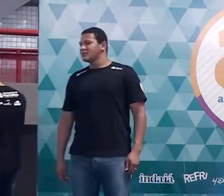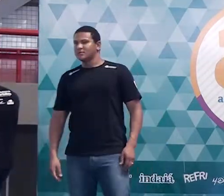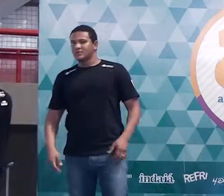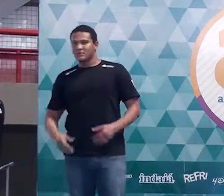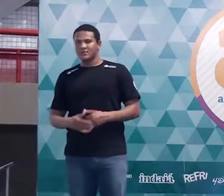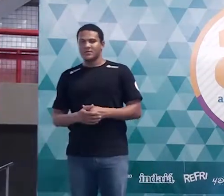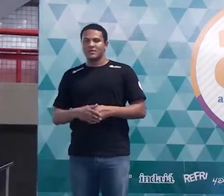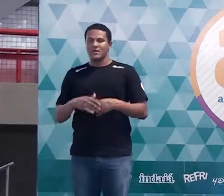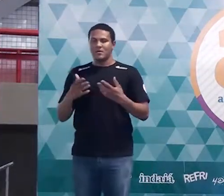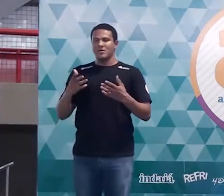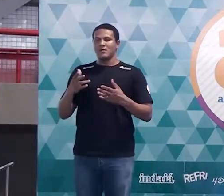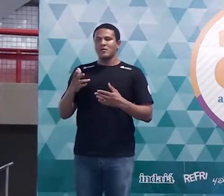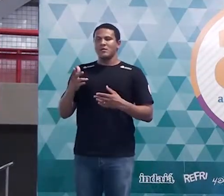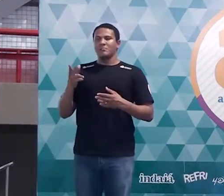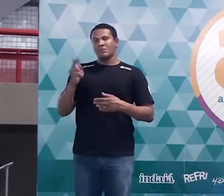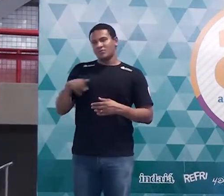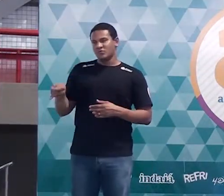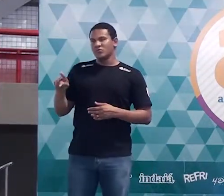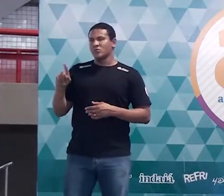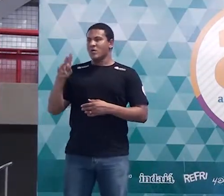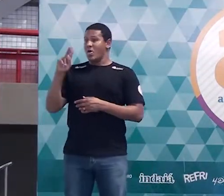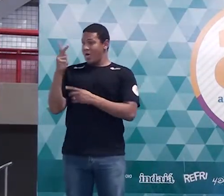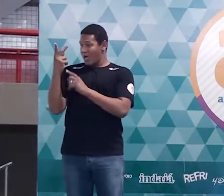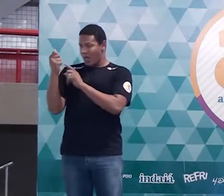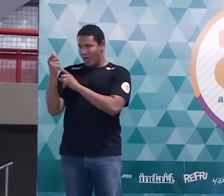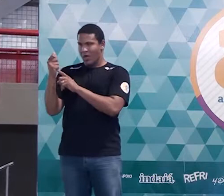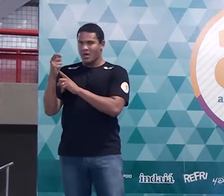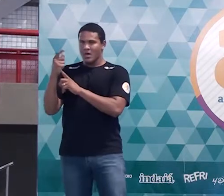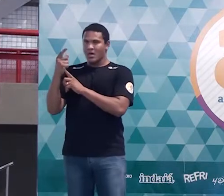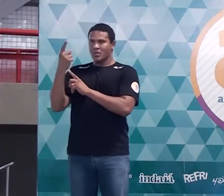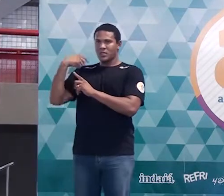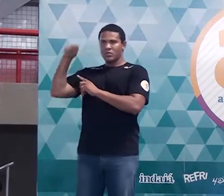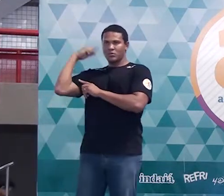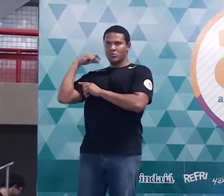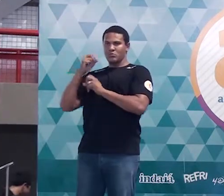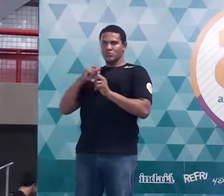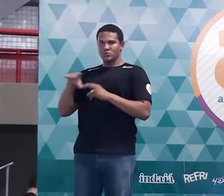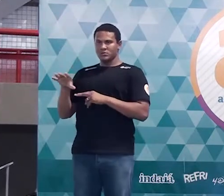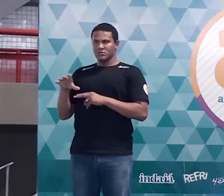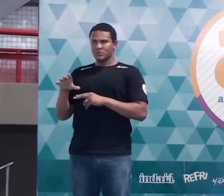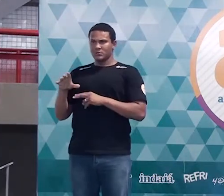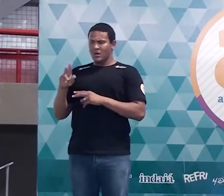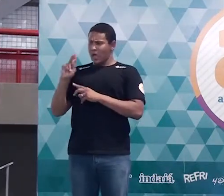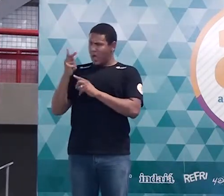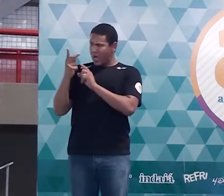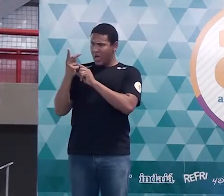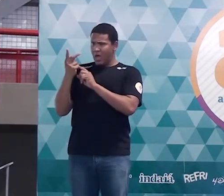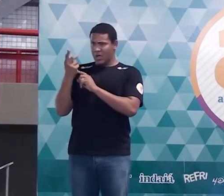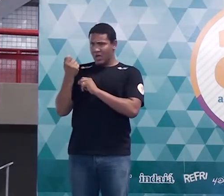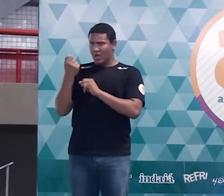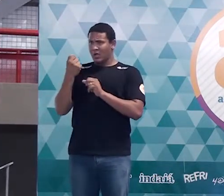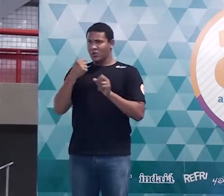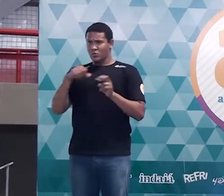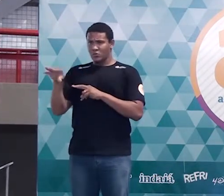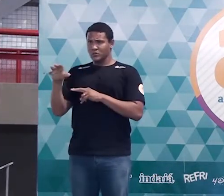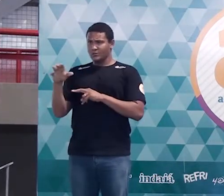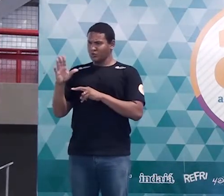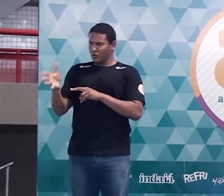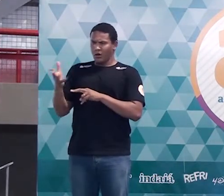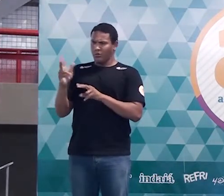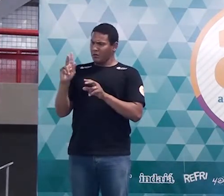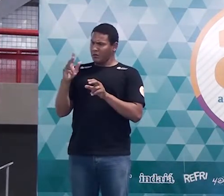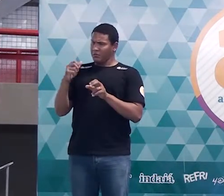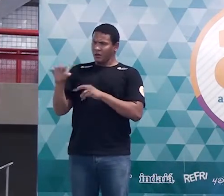professor, há 2 horas atrás, gente, há 2 semanas já é atrás. Há 2